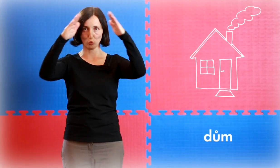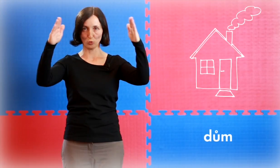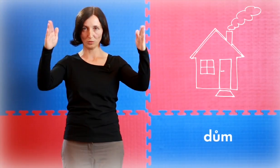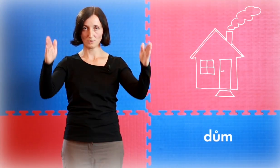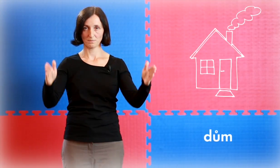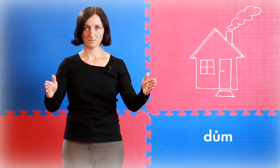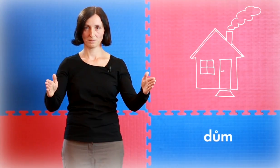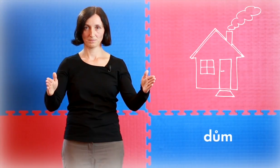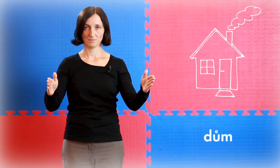Dům.